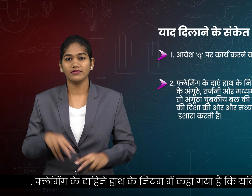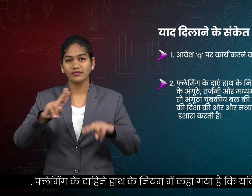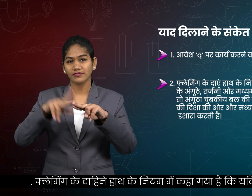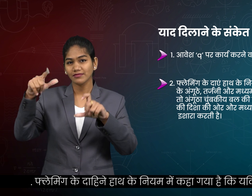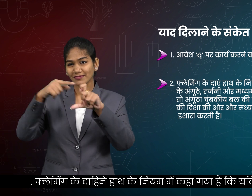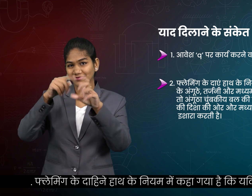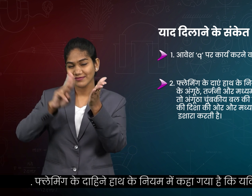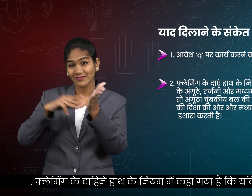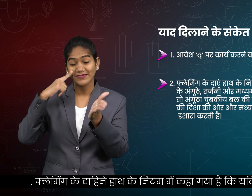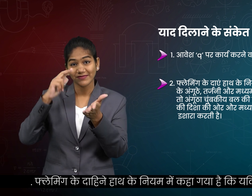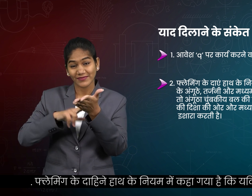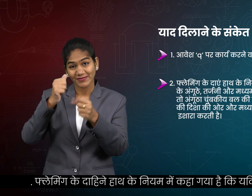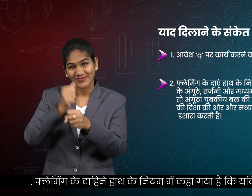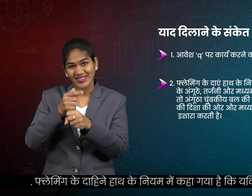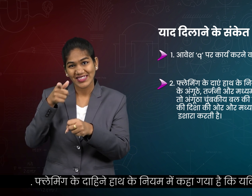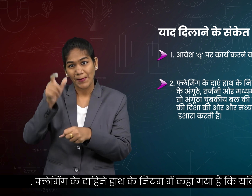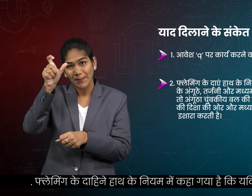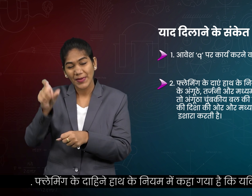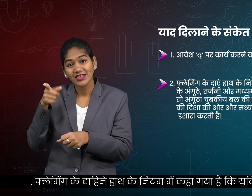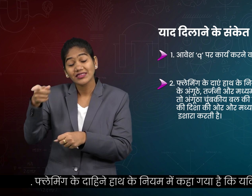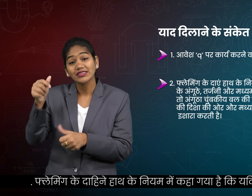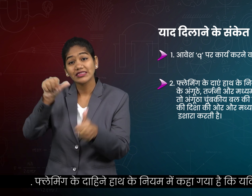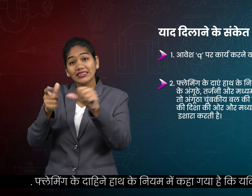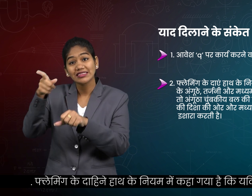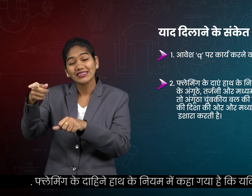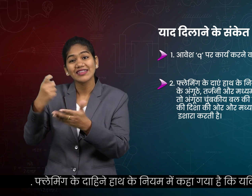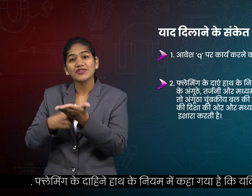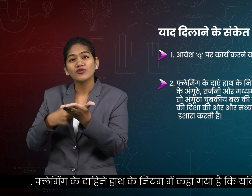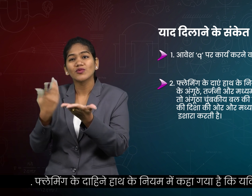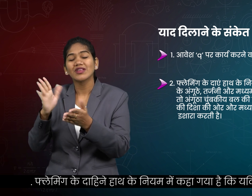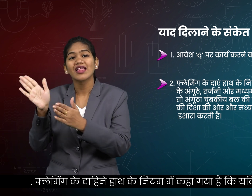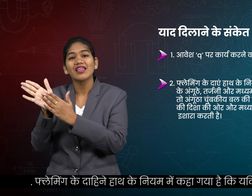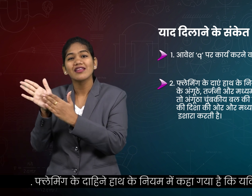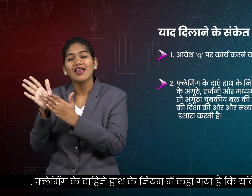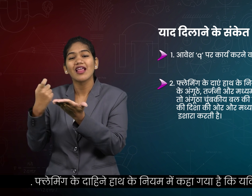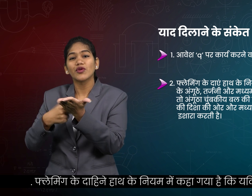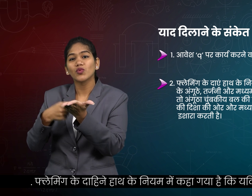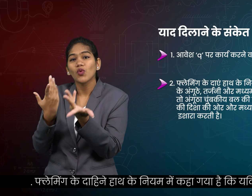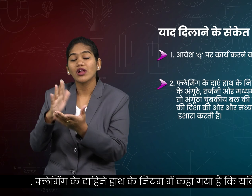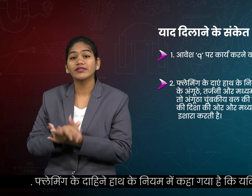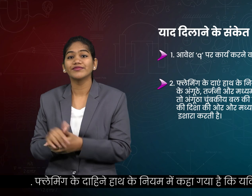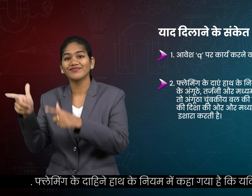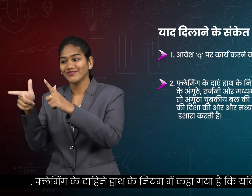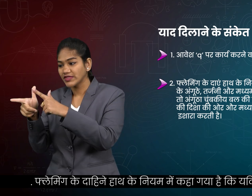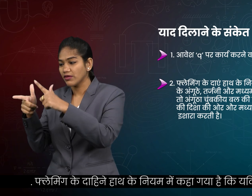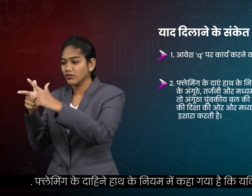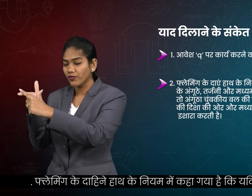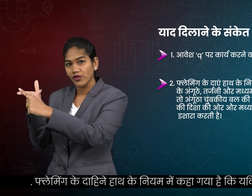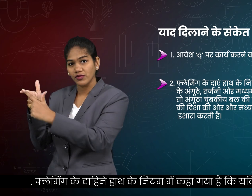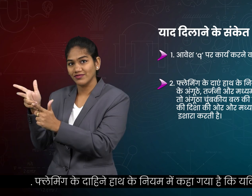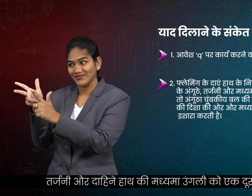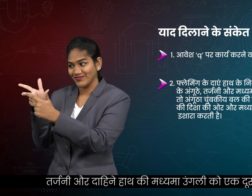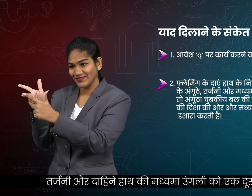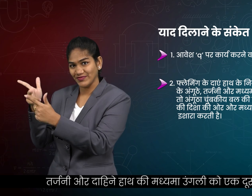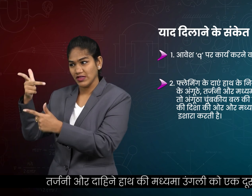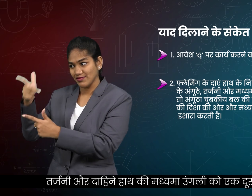फ्लेमिंग के दाहिने हाथ के नियम में कहा गया है कि यदि हम अपने